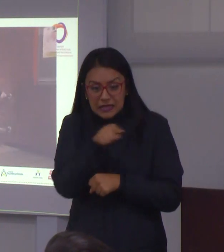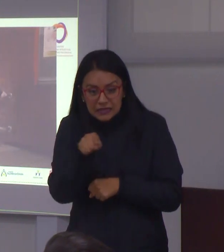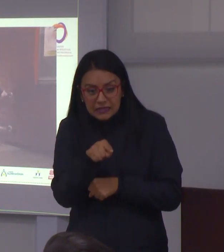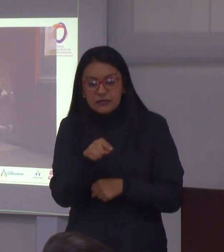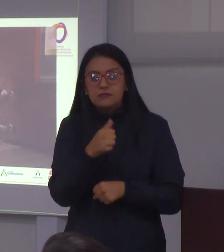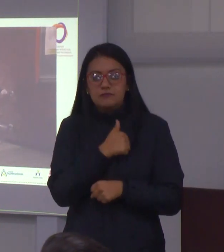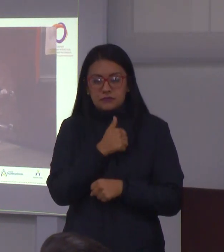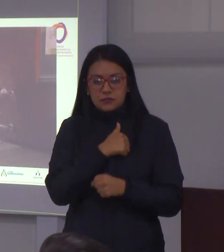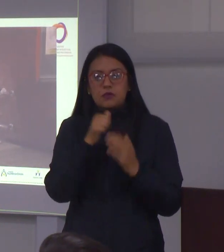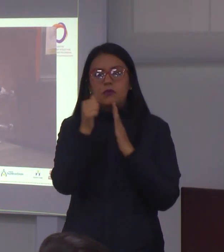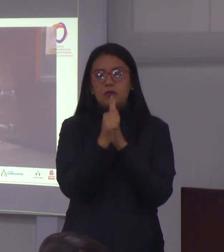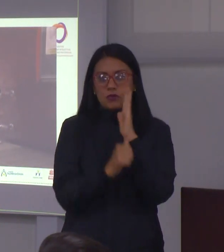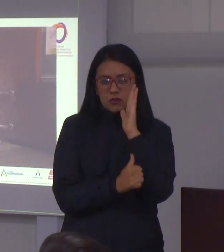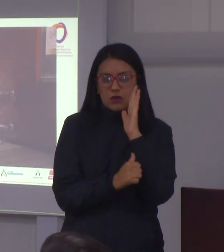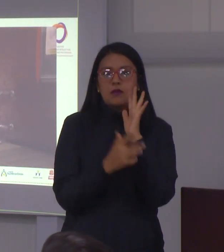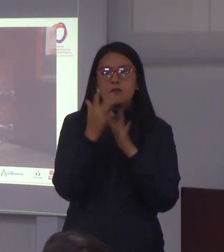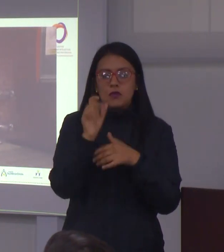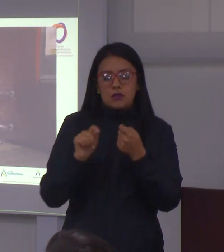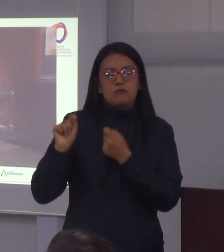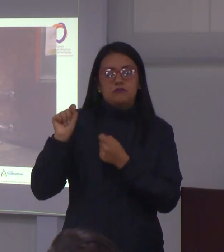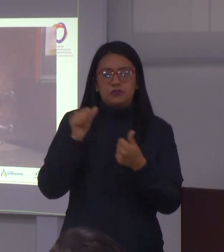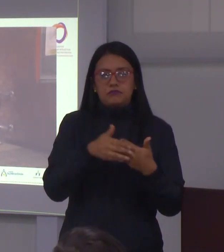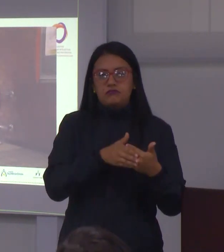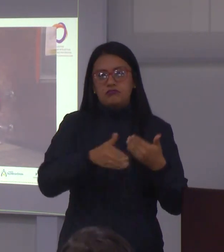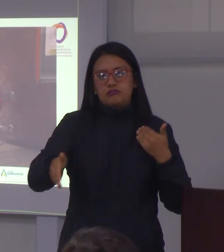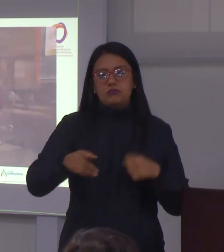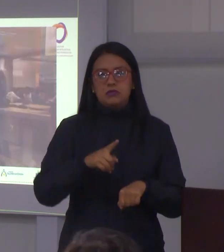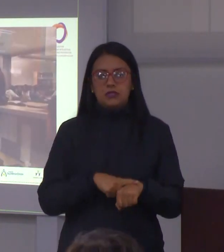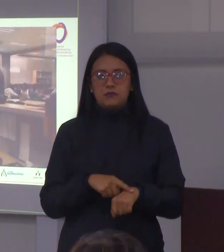confiere que los programas sean contenidos en el tiempo.